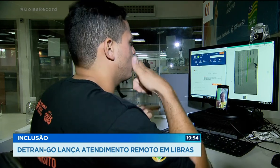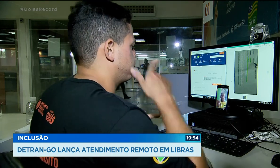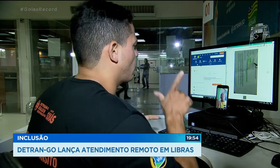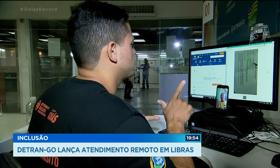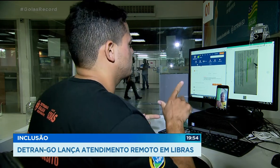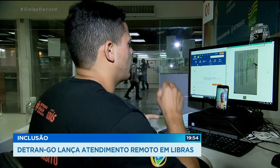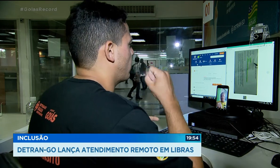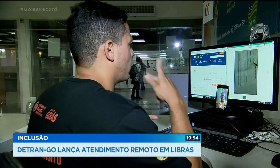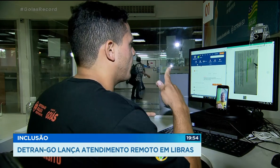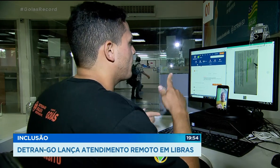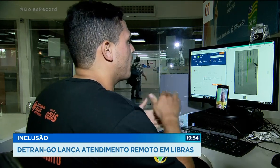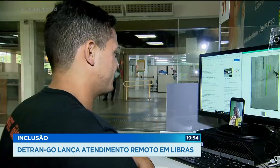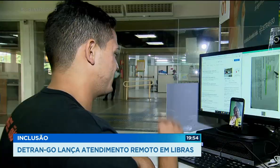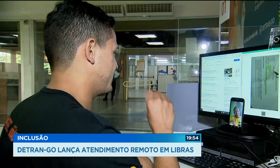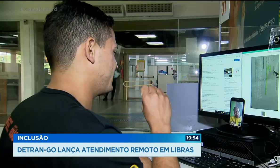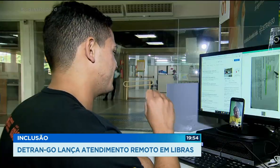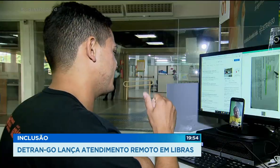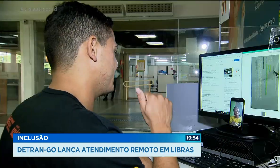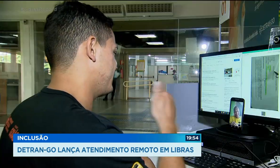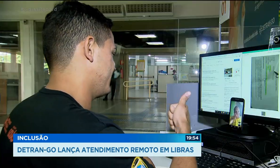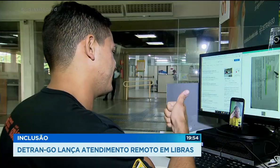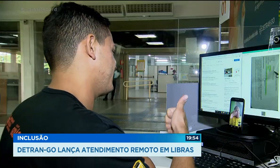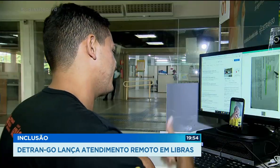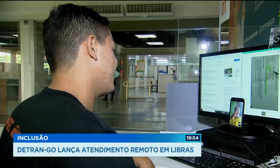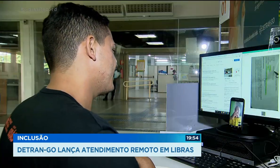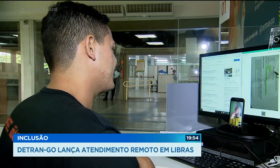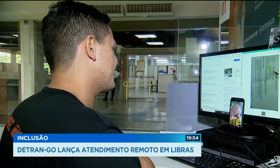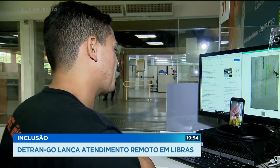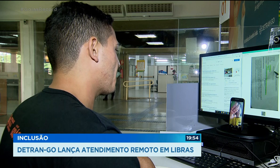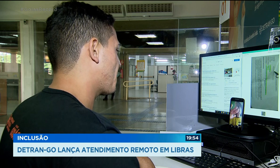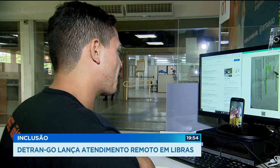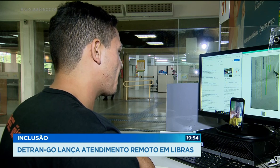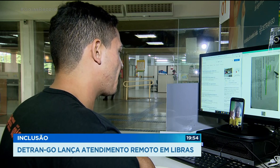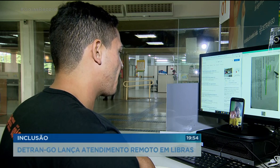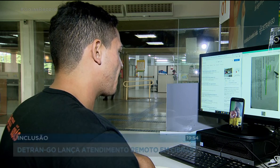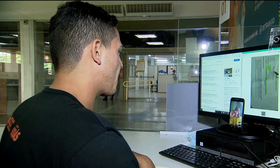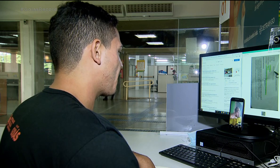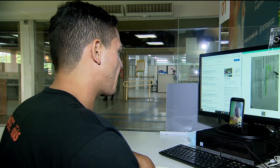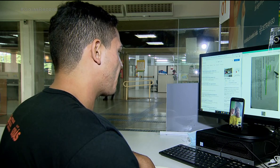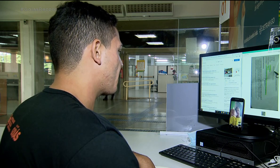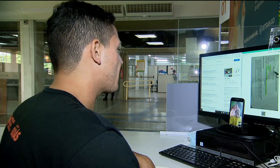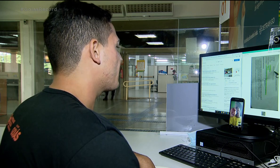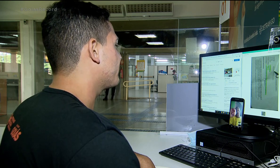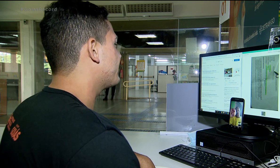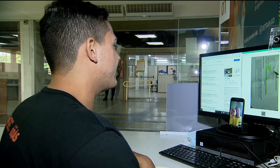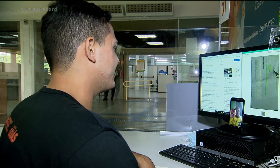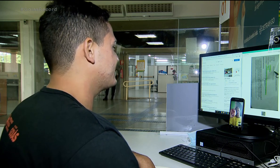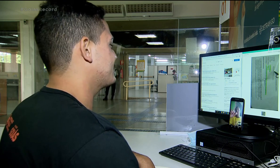o atendimento virtual. E a resposta não poderia ser outra. Dez.